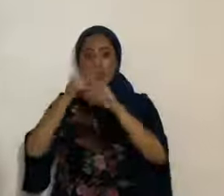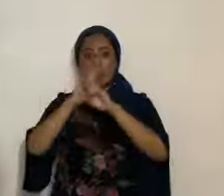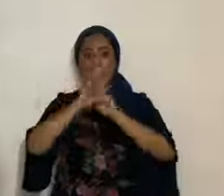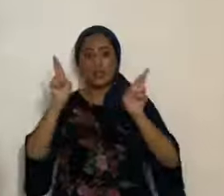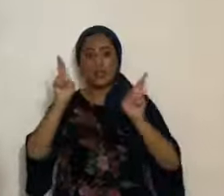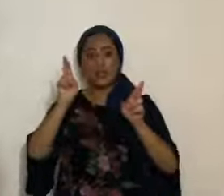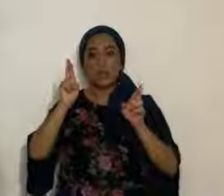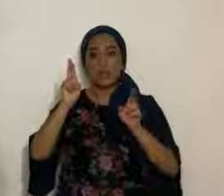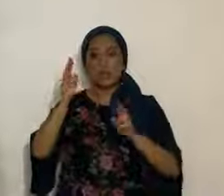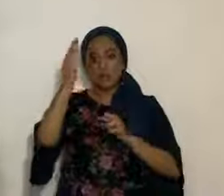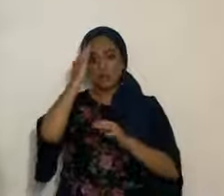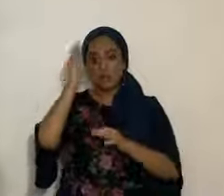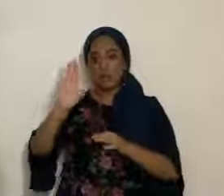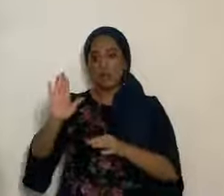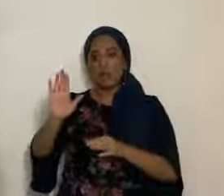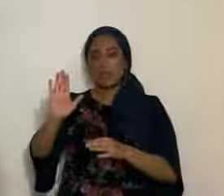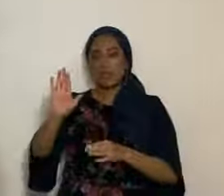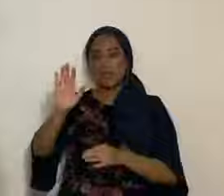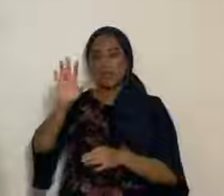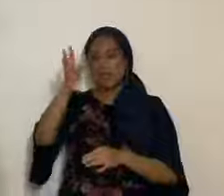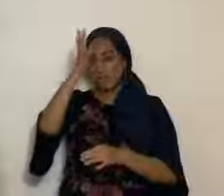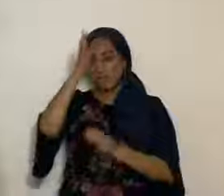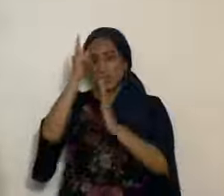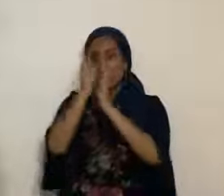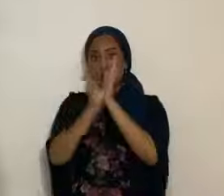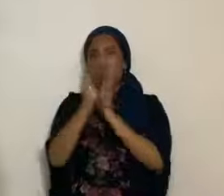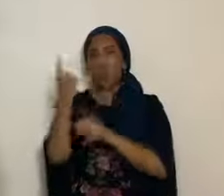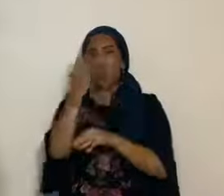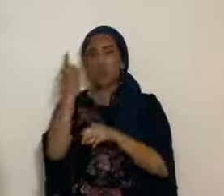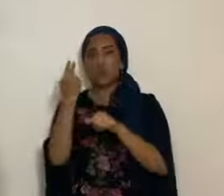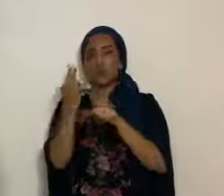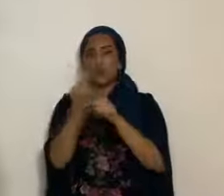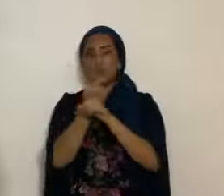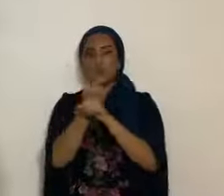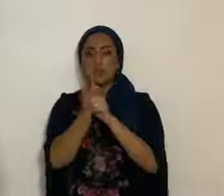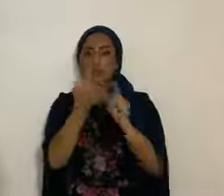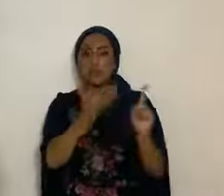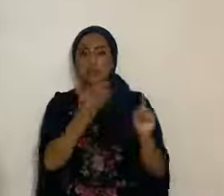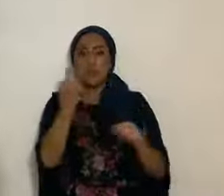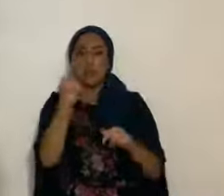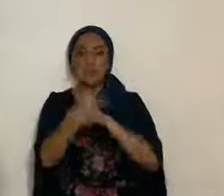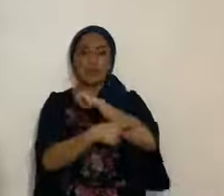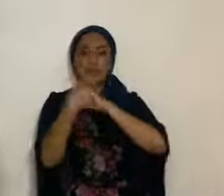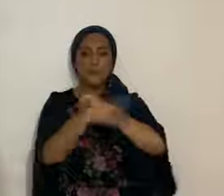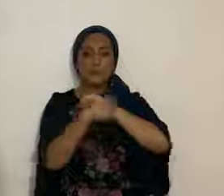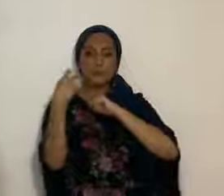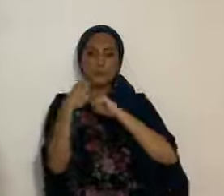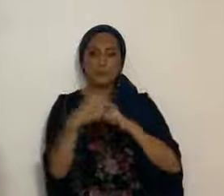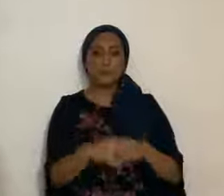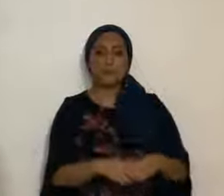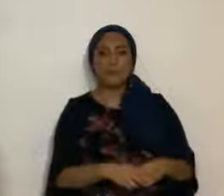que su suegro solamente estaba utilizándolo, estaba robándole. Y